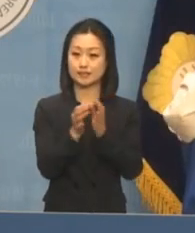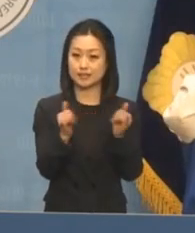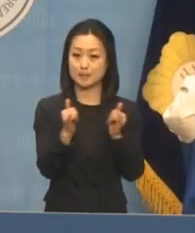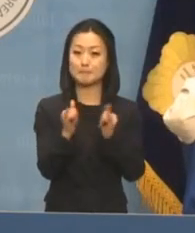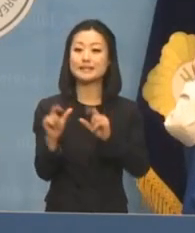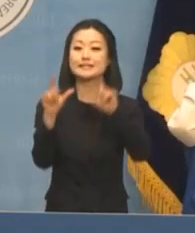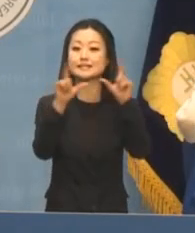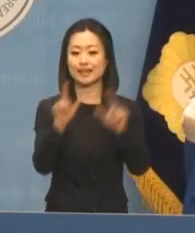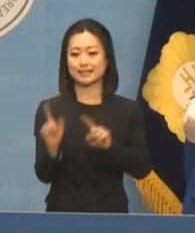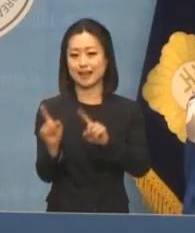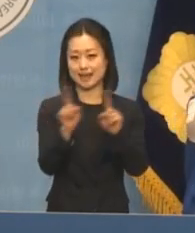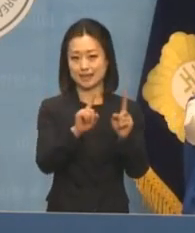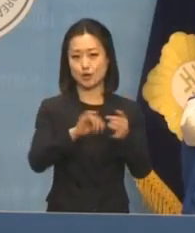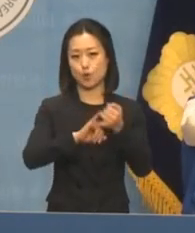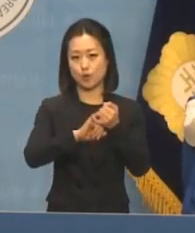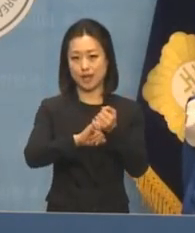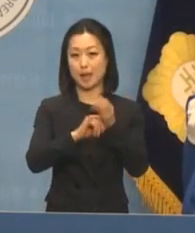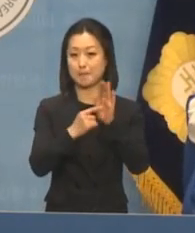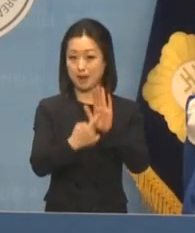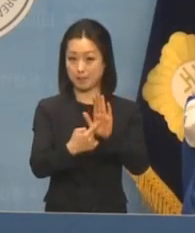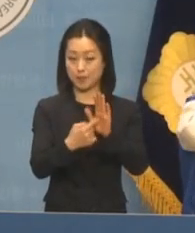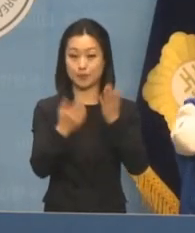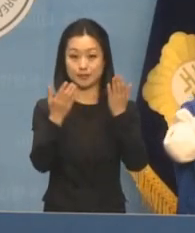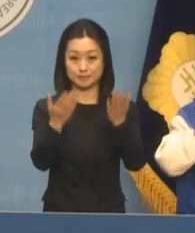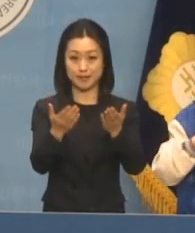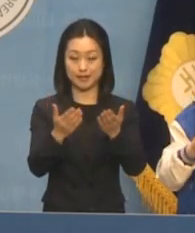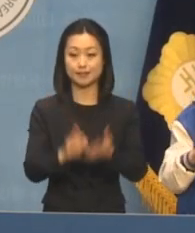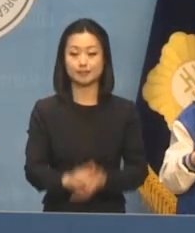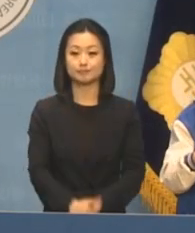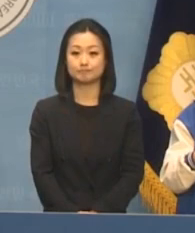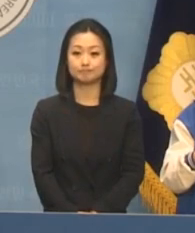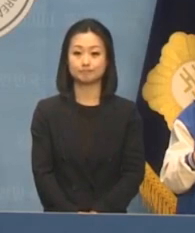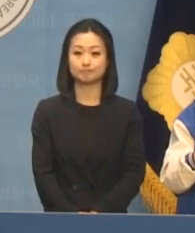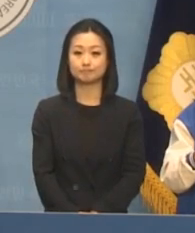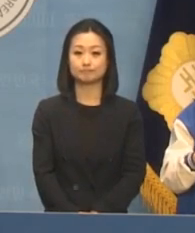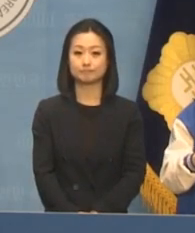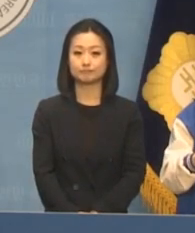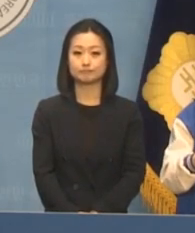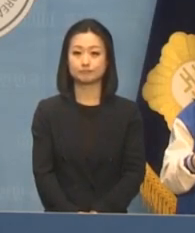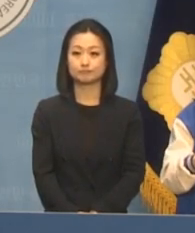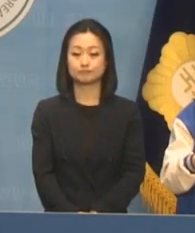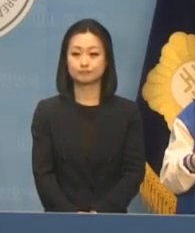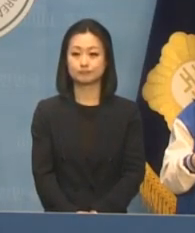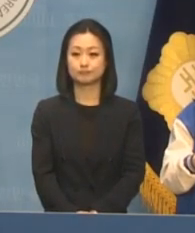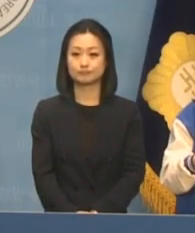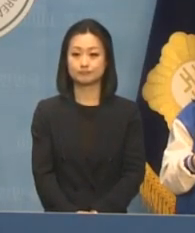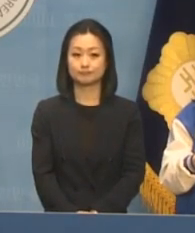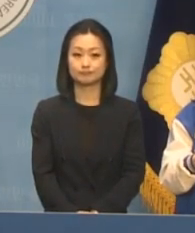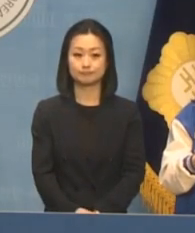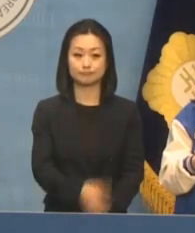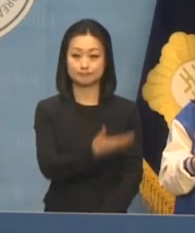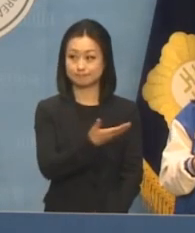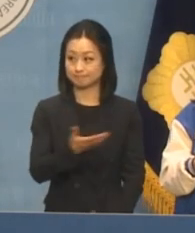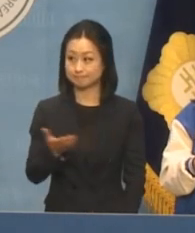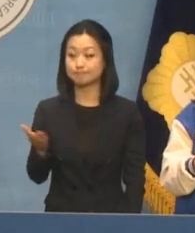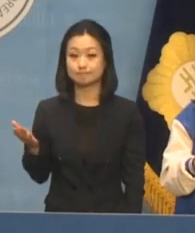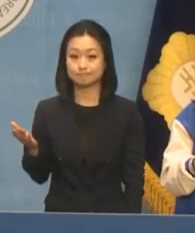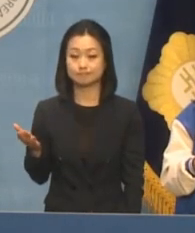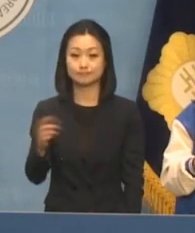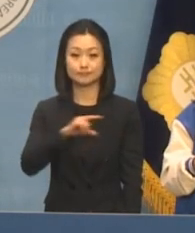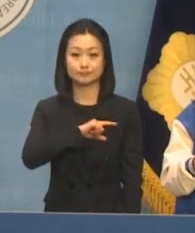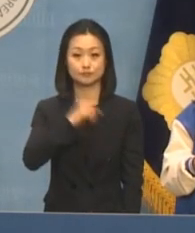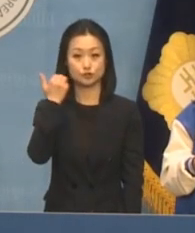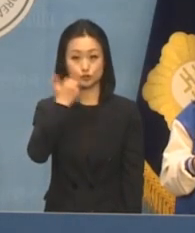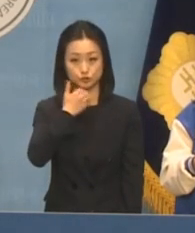민생살리기 공약발표 기 회견을 준비했습니다 먼저 참석자 분들을 소개해 드리도록